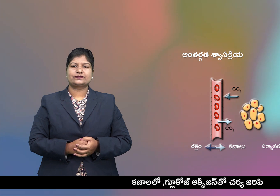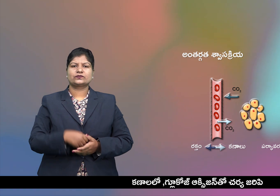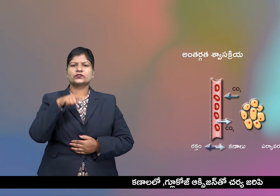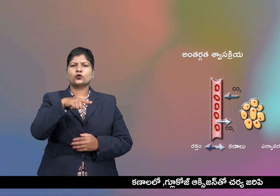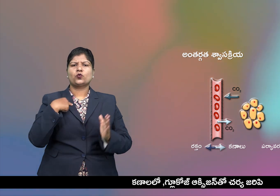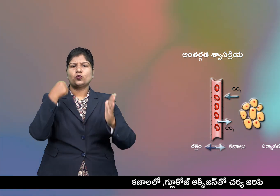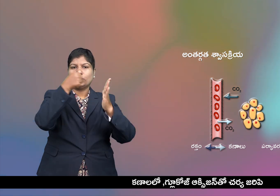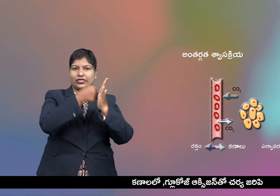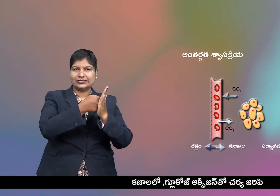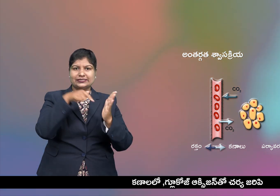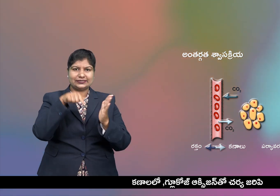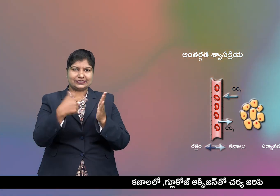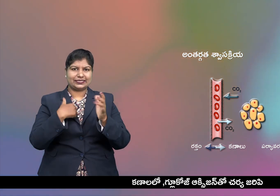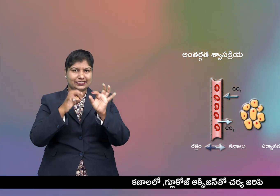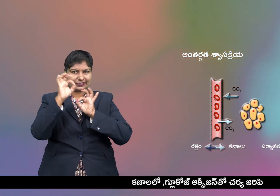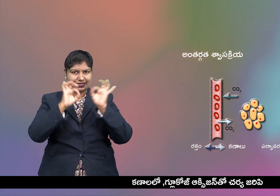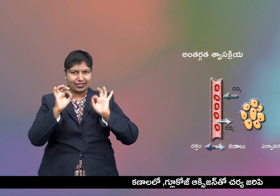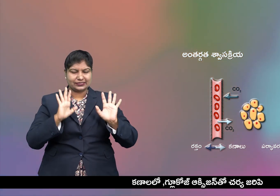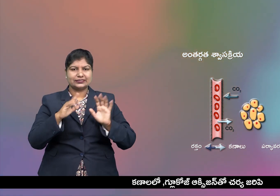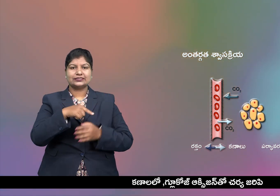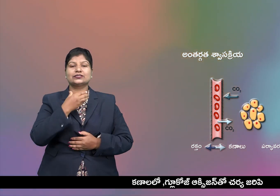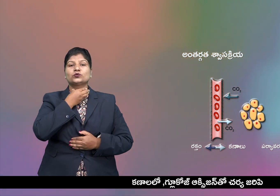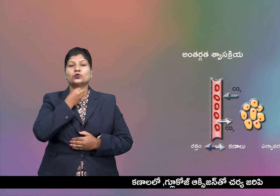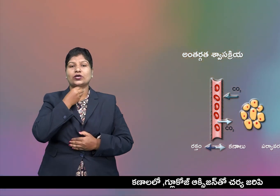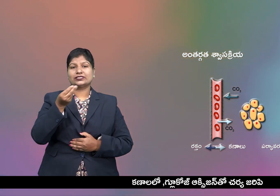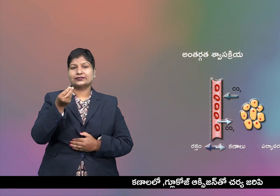గ్లూకోజ్ ఆక్సిజన్తో చర్య జరిపి